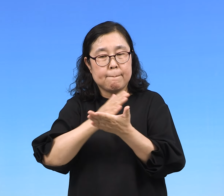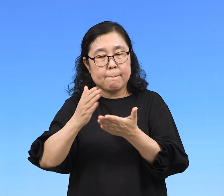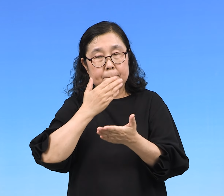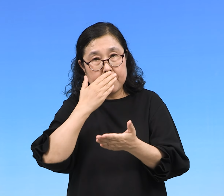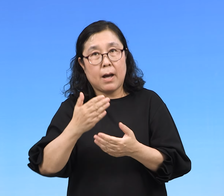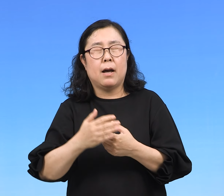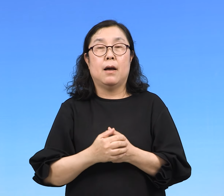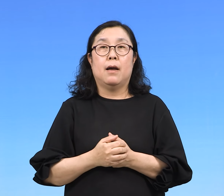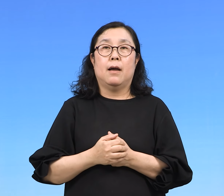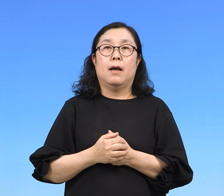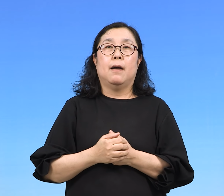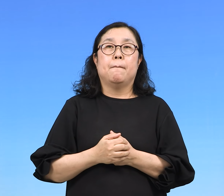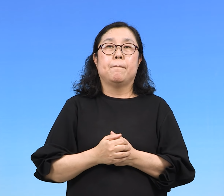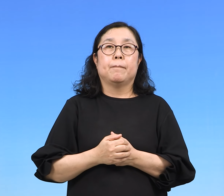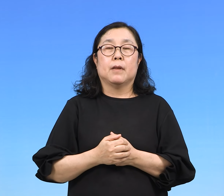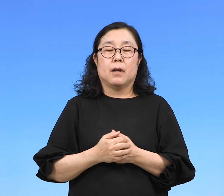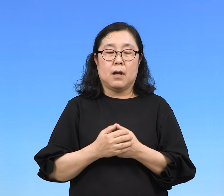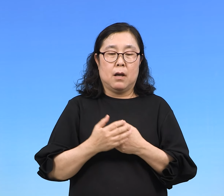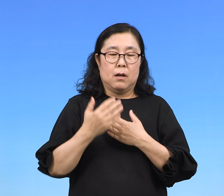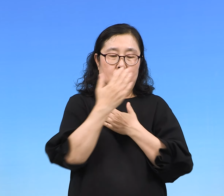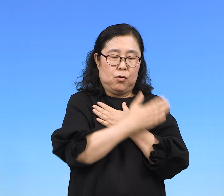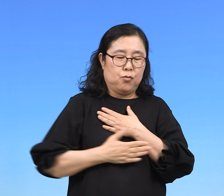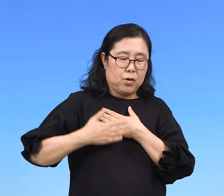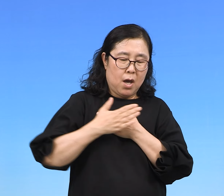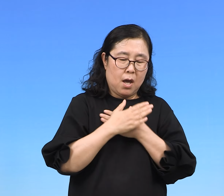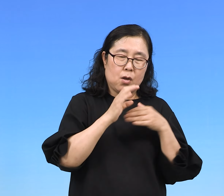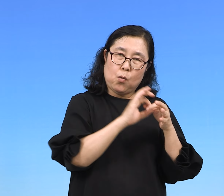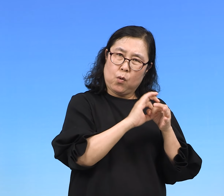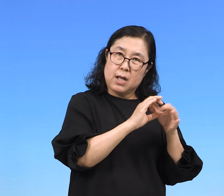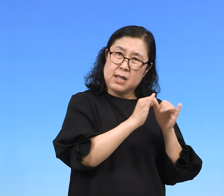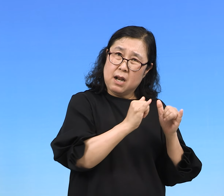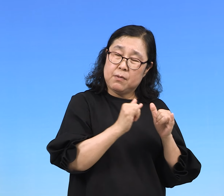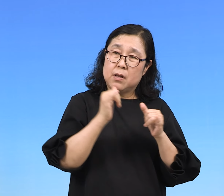사람은 하나님의 성령의 일을 받지 아니하나니.